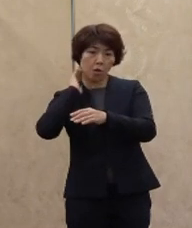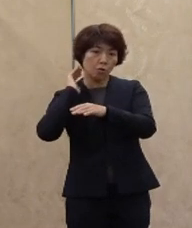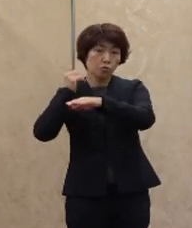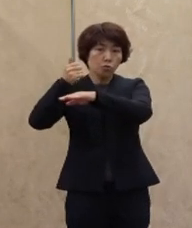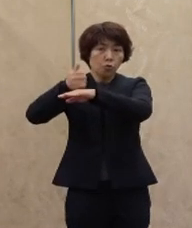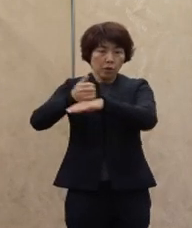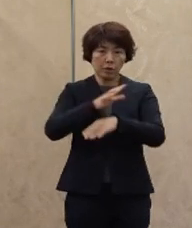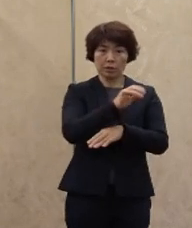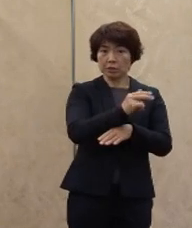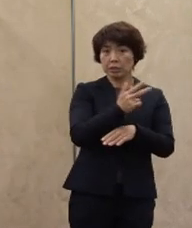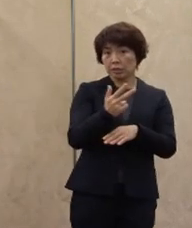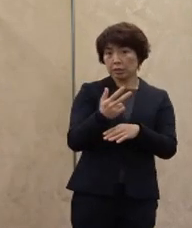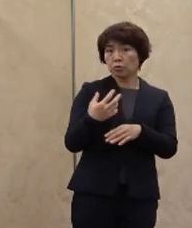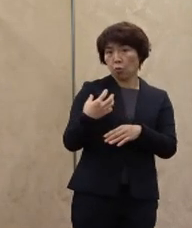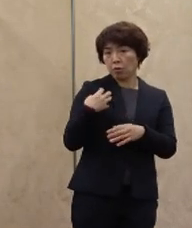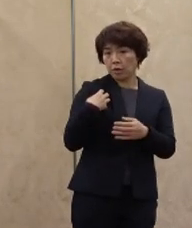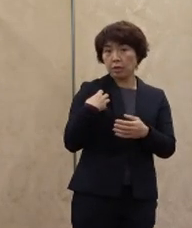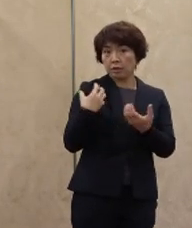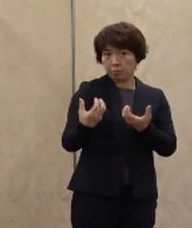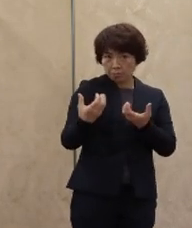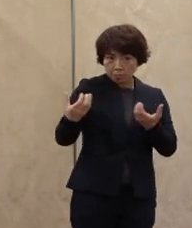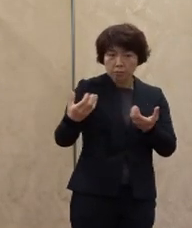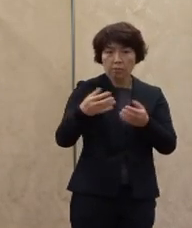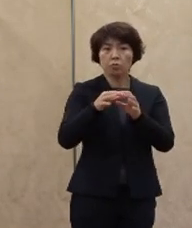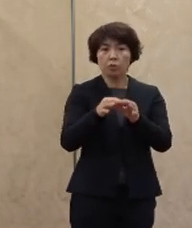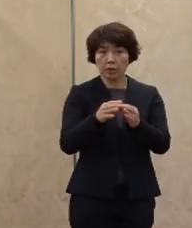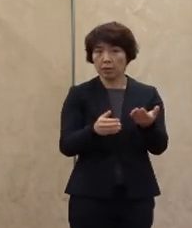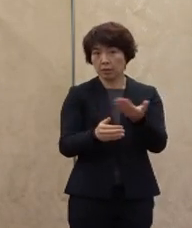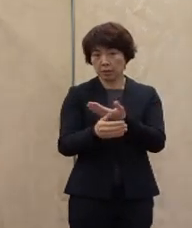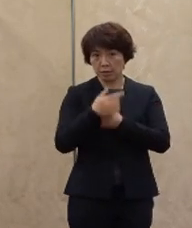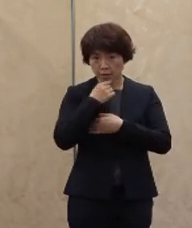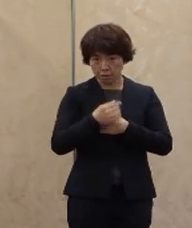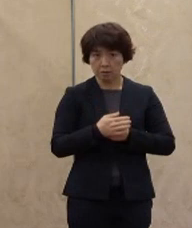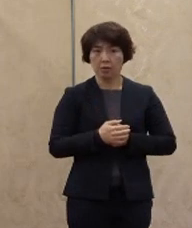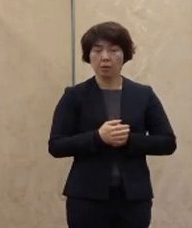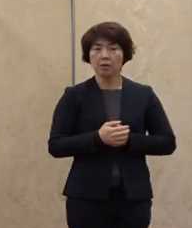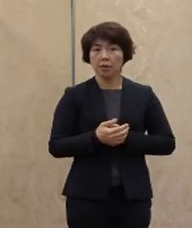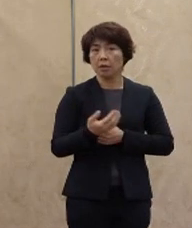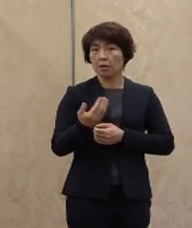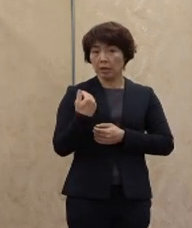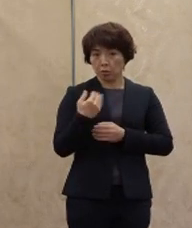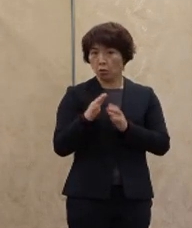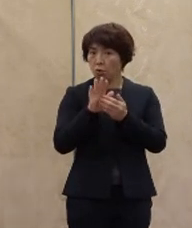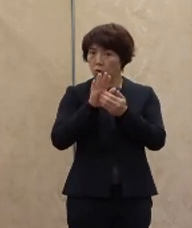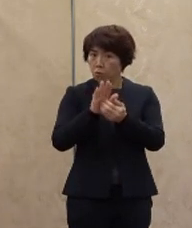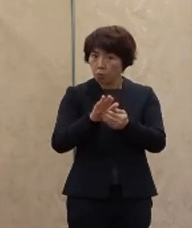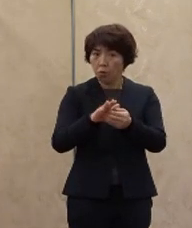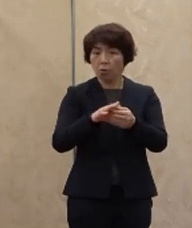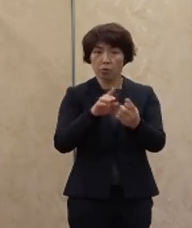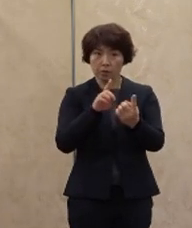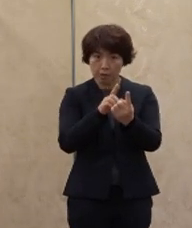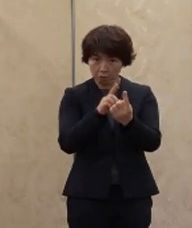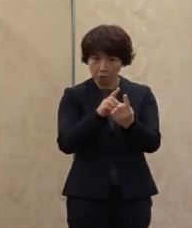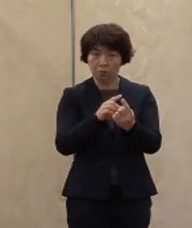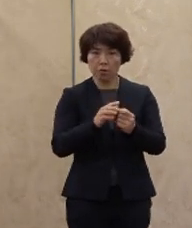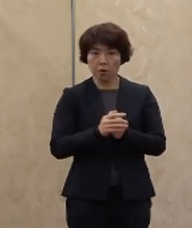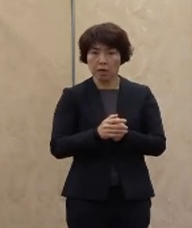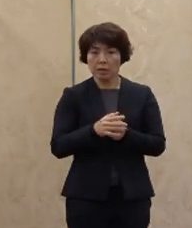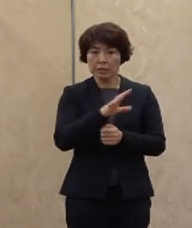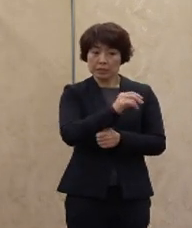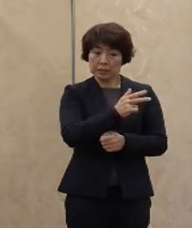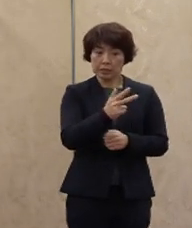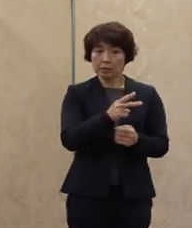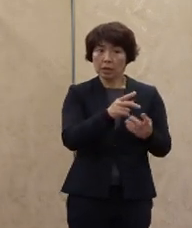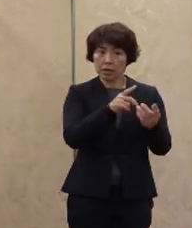と責任の観点から伺いたいんですけども、まあ、先ほどの予防的措置も知事が、措置をしないんであれ